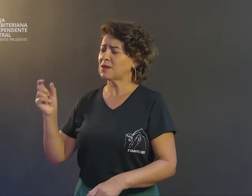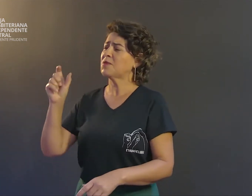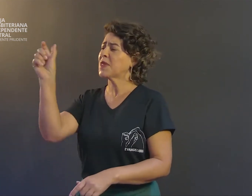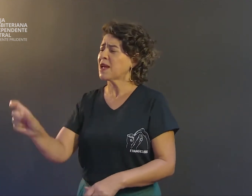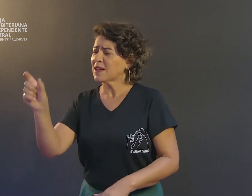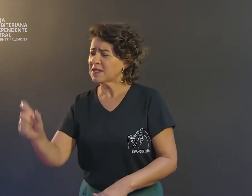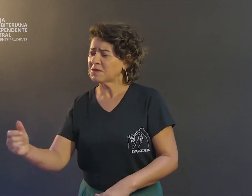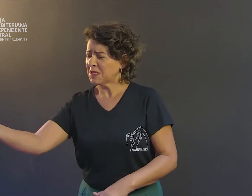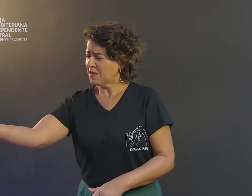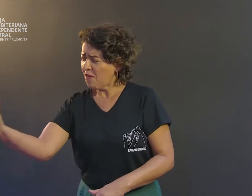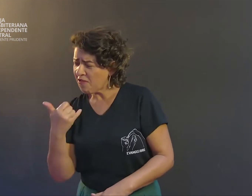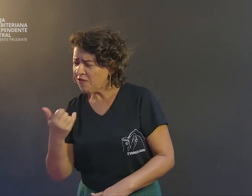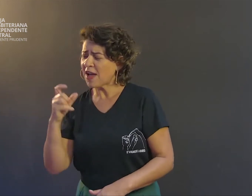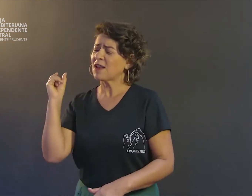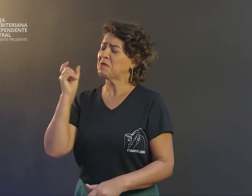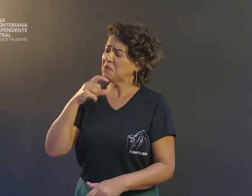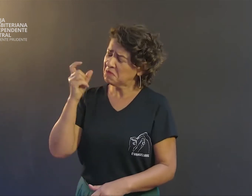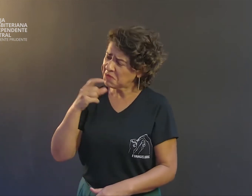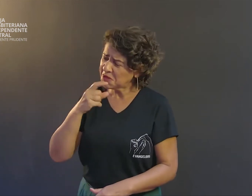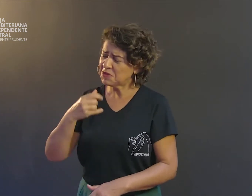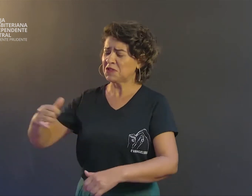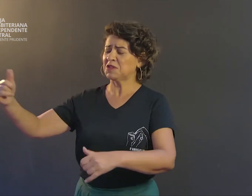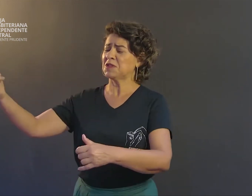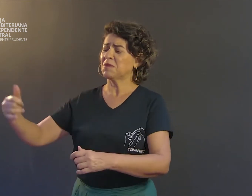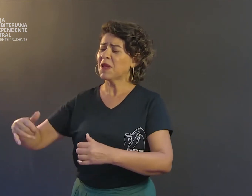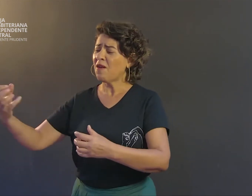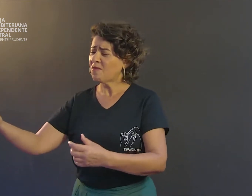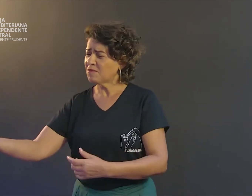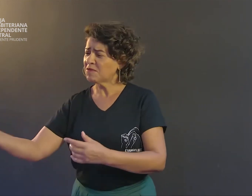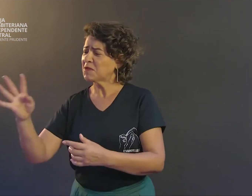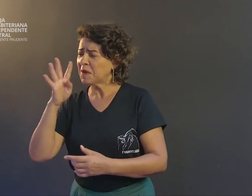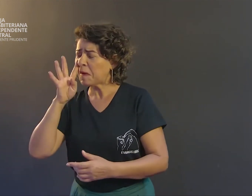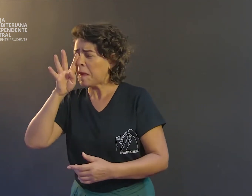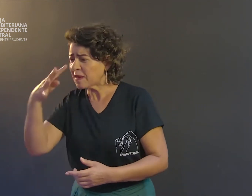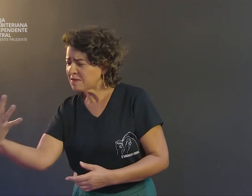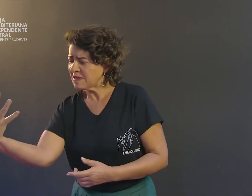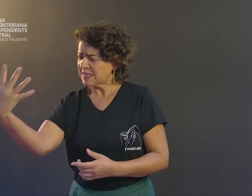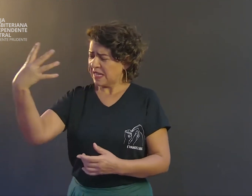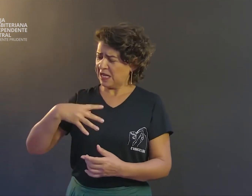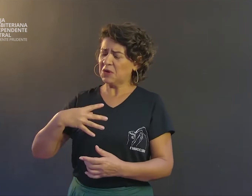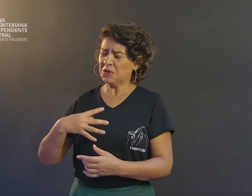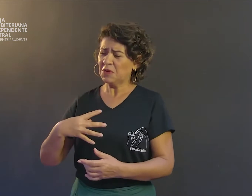falam mentiras a nosso respeito, nos manipulam ou até nos atacam